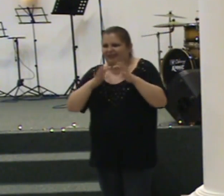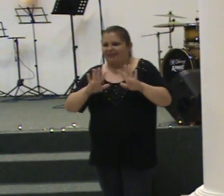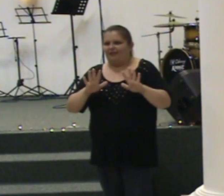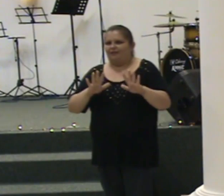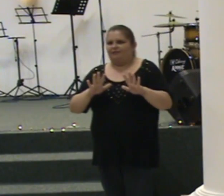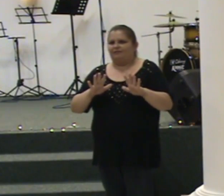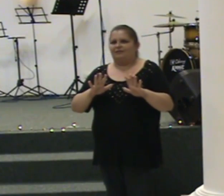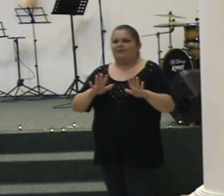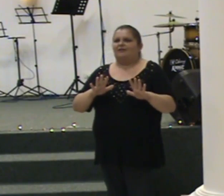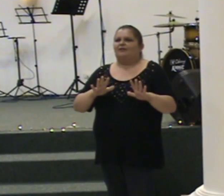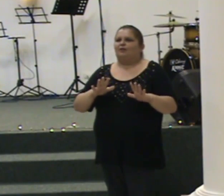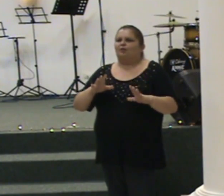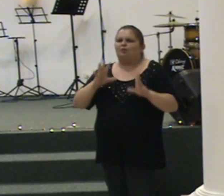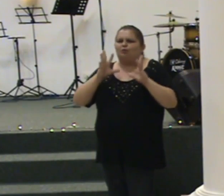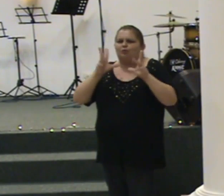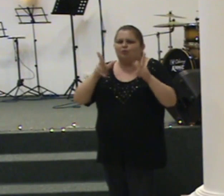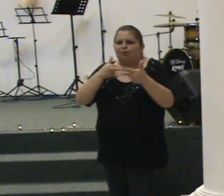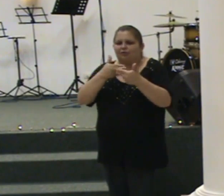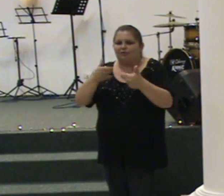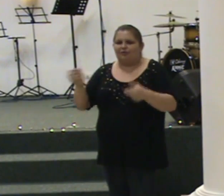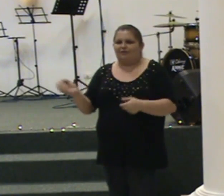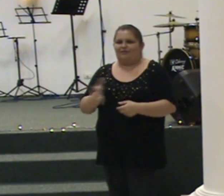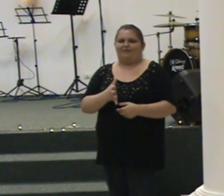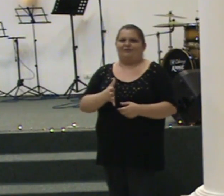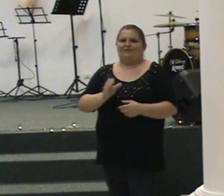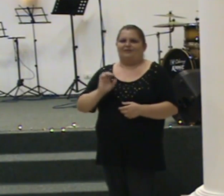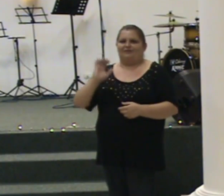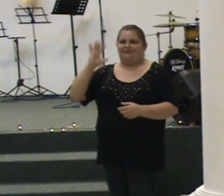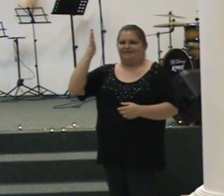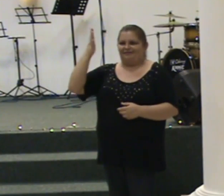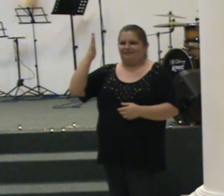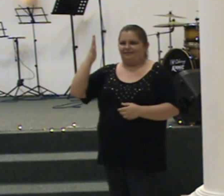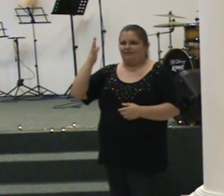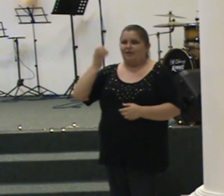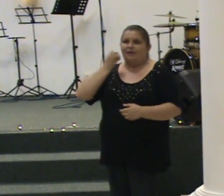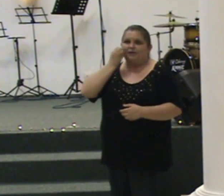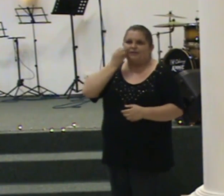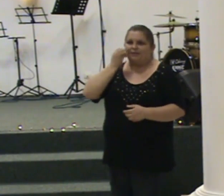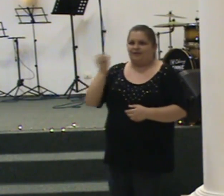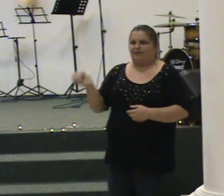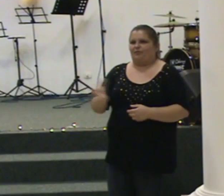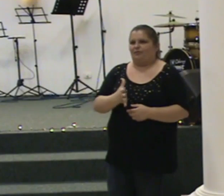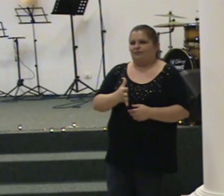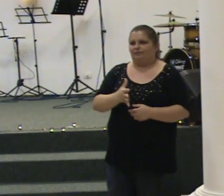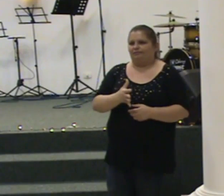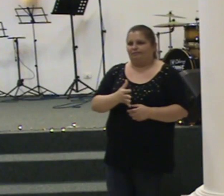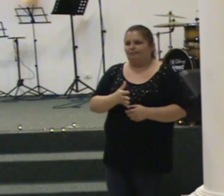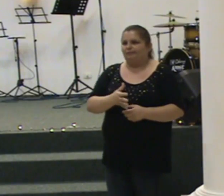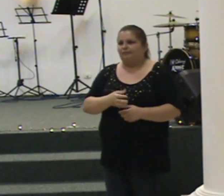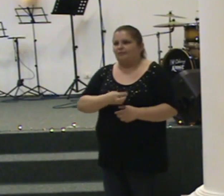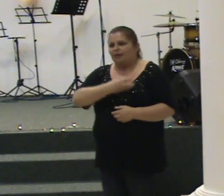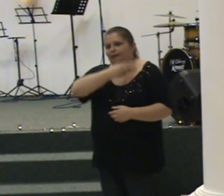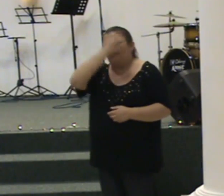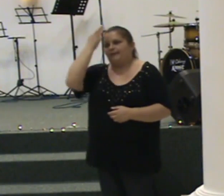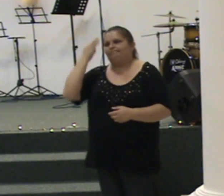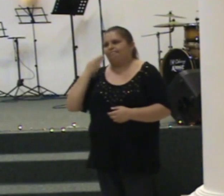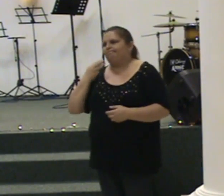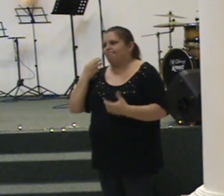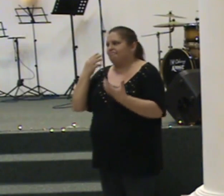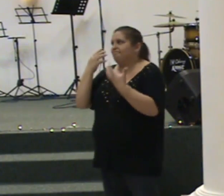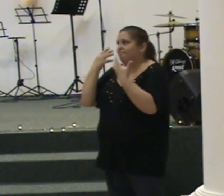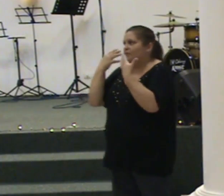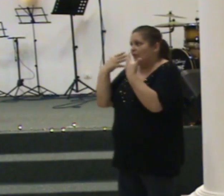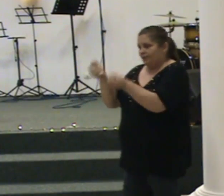espírito renovará e tudo novo se fará. Então é uma nova vida, uma experiência. E Maria, ela aceitou aquele